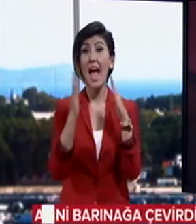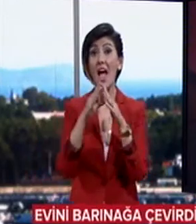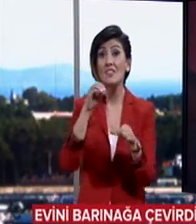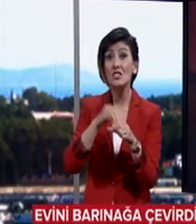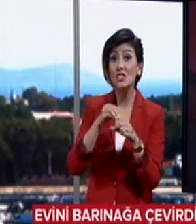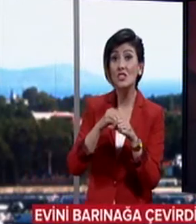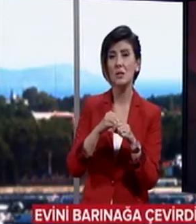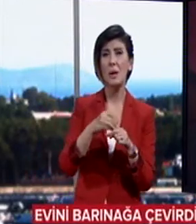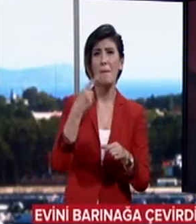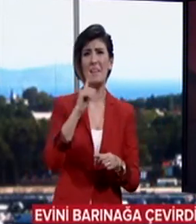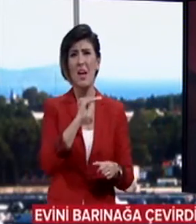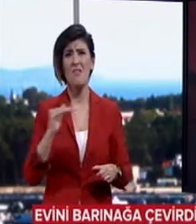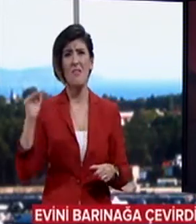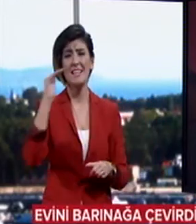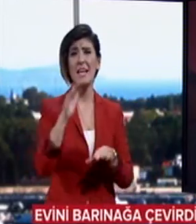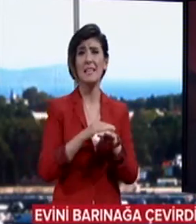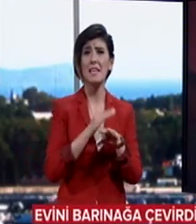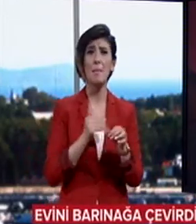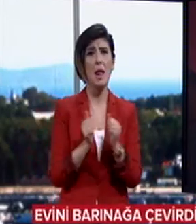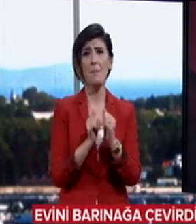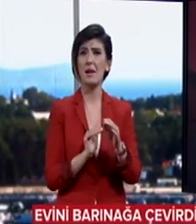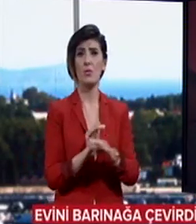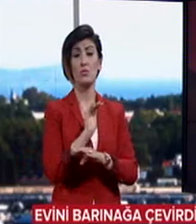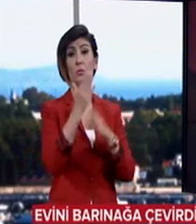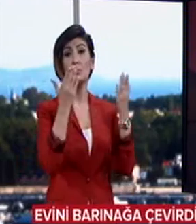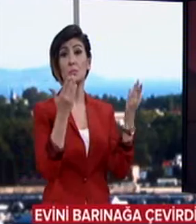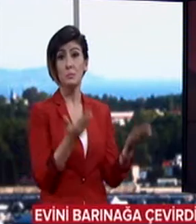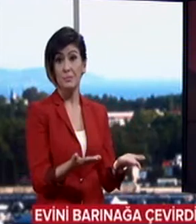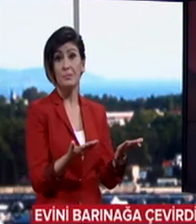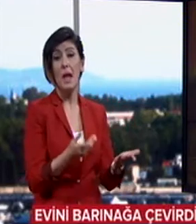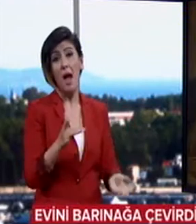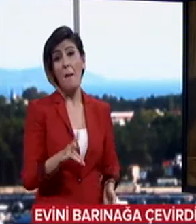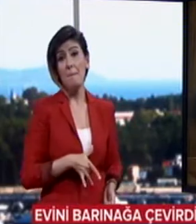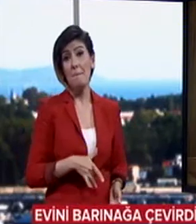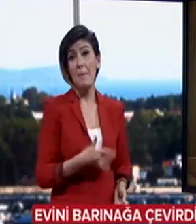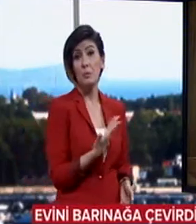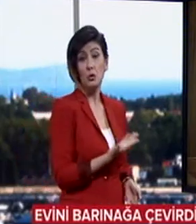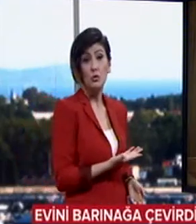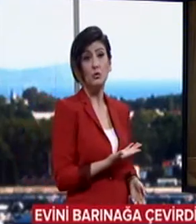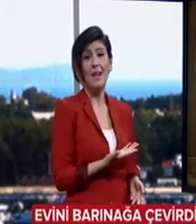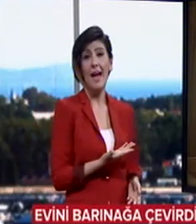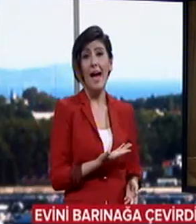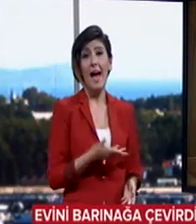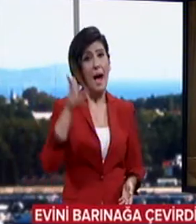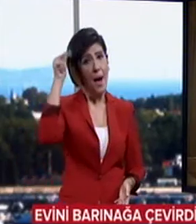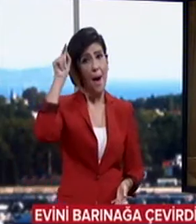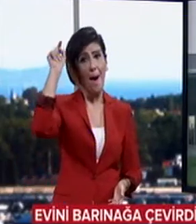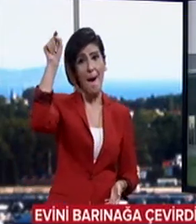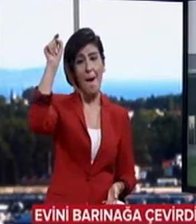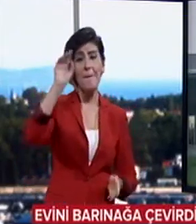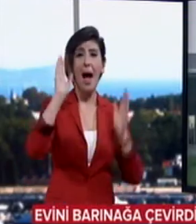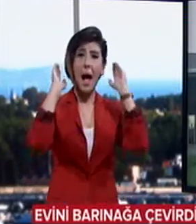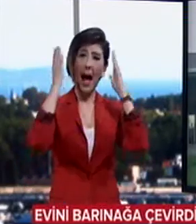Evinde binin üzerinde kediyle birlikte yaşıyor. Üstelik bu durumdan bir hayli memnun. Amerika